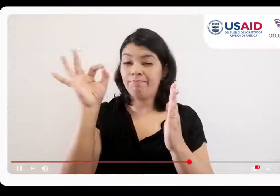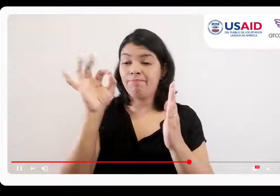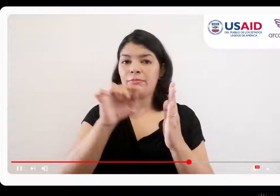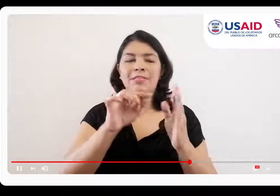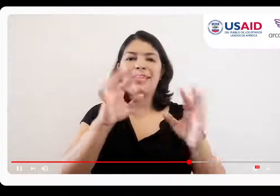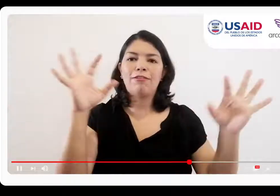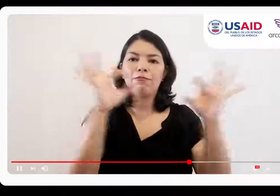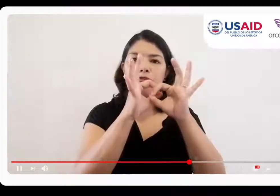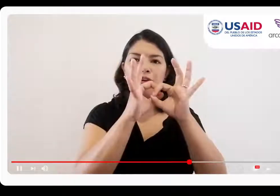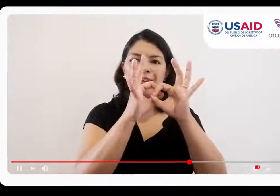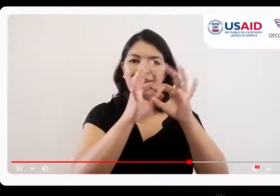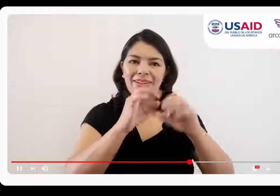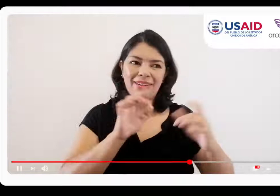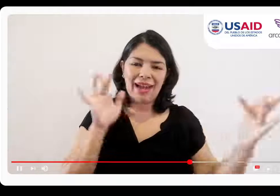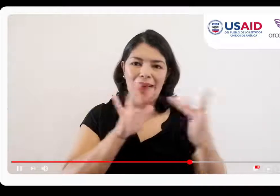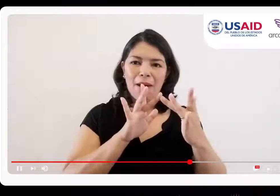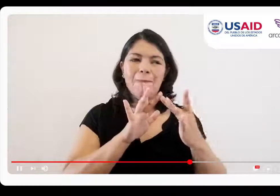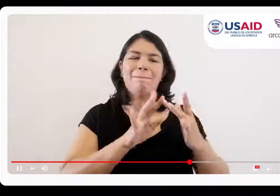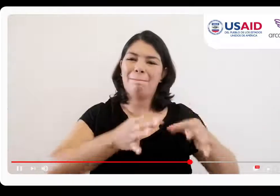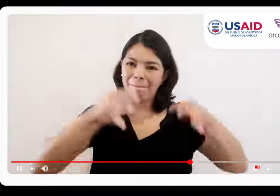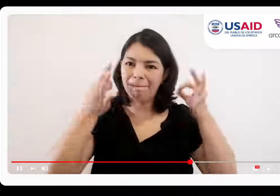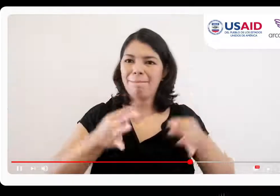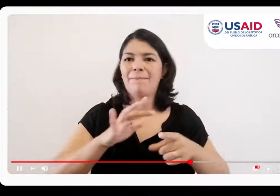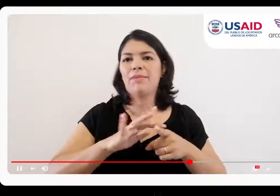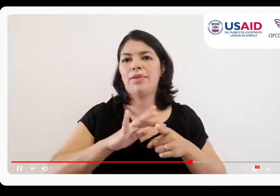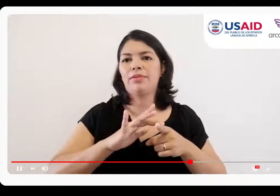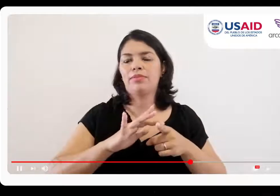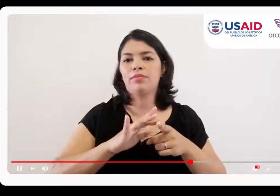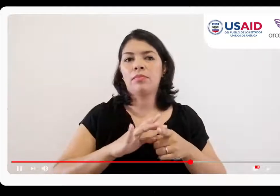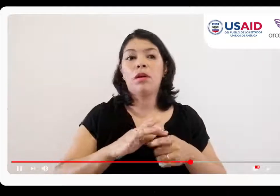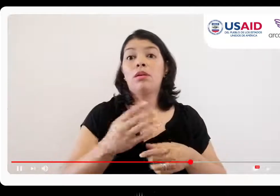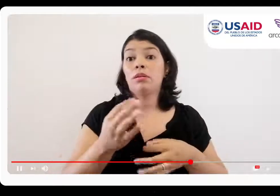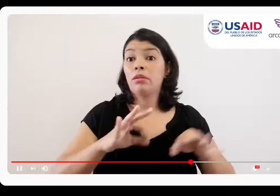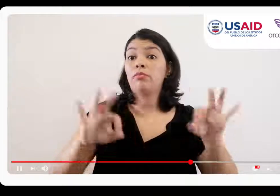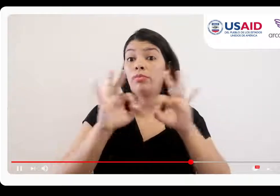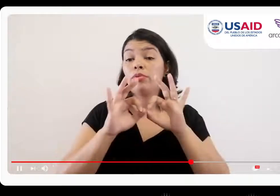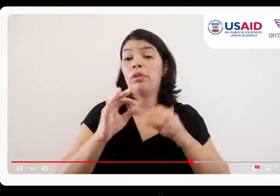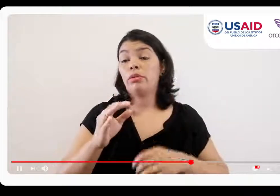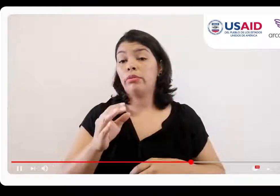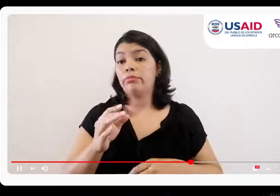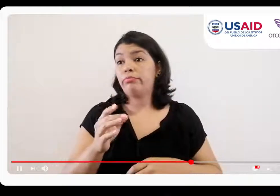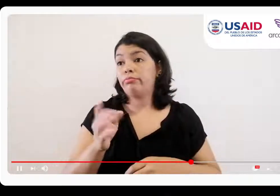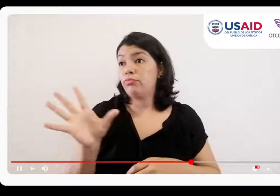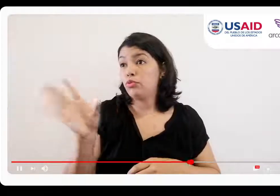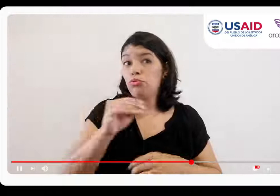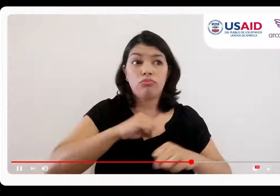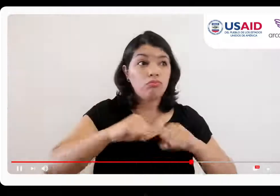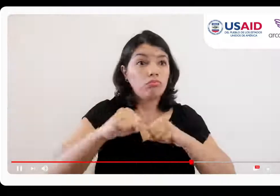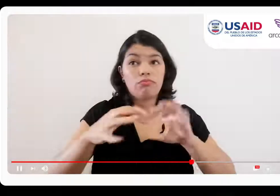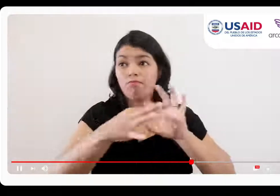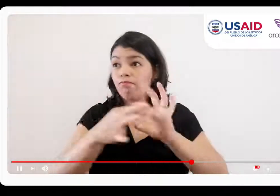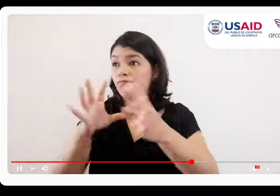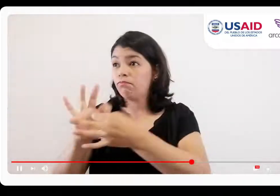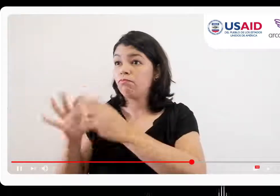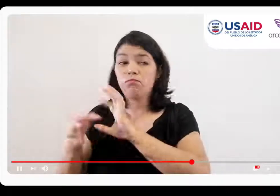enfoque diferencial. Para esta tarea es necesaria la participación de los diferentes actores y la integración de las necesidades que expresan